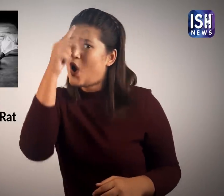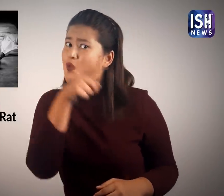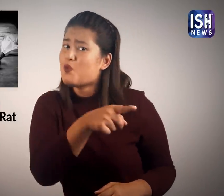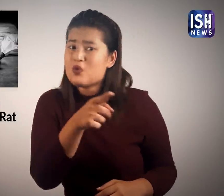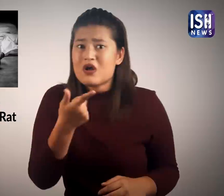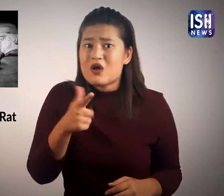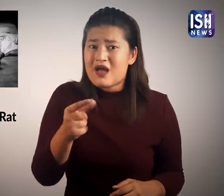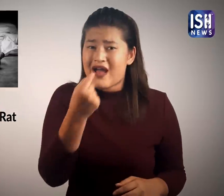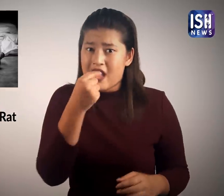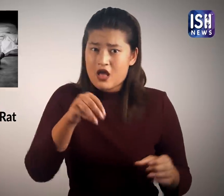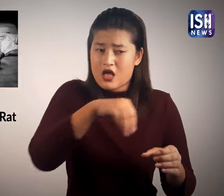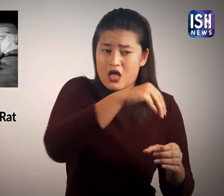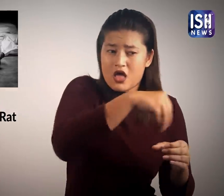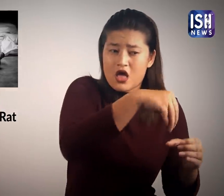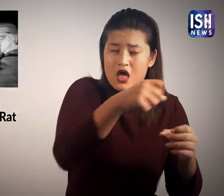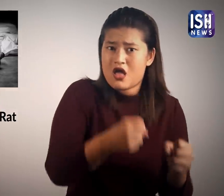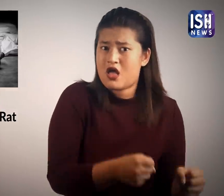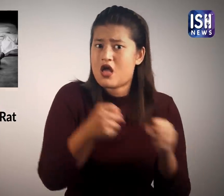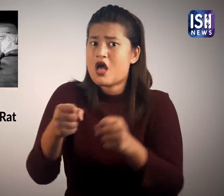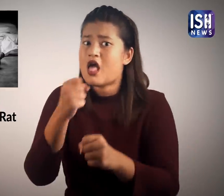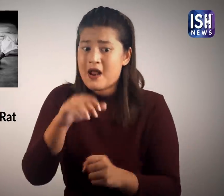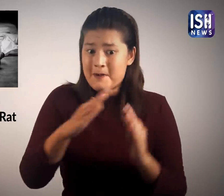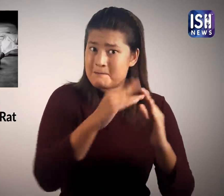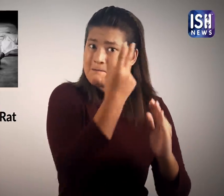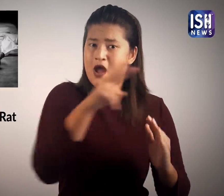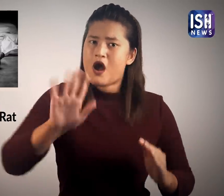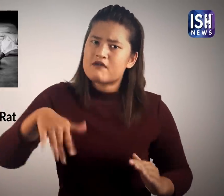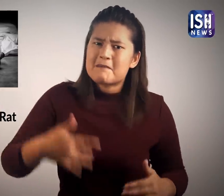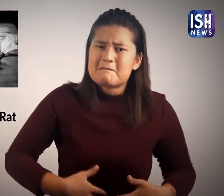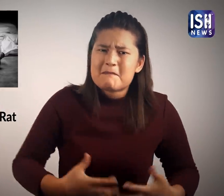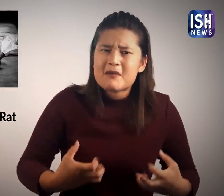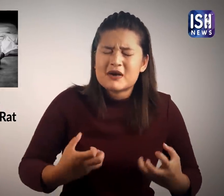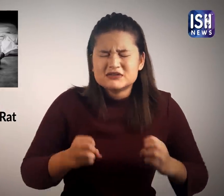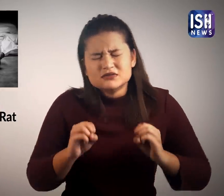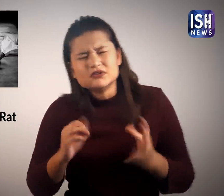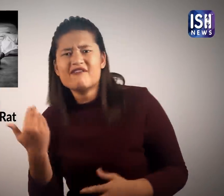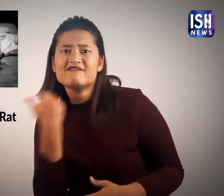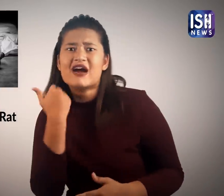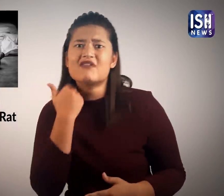पढ़ गए उसने कहा कि उसे लगता है कि उसे आईस्क्रीम में जहर मिला कर दिया होगा